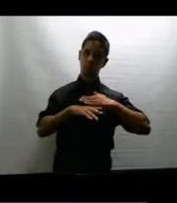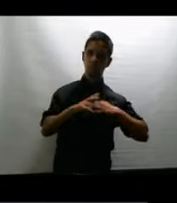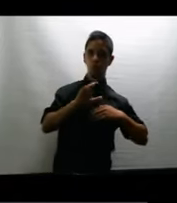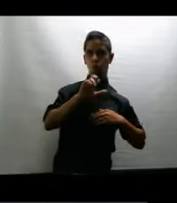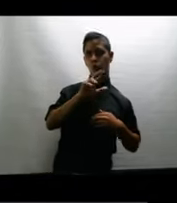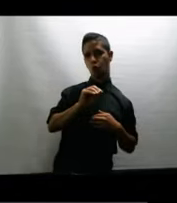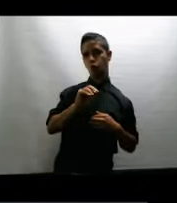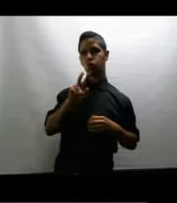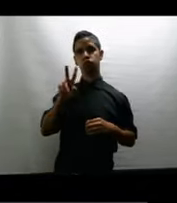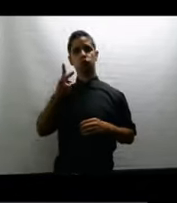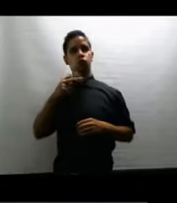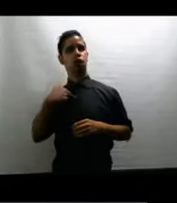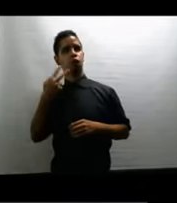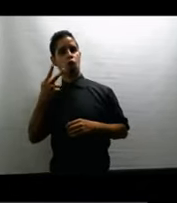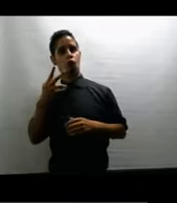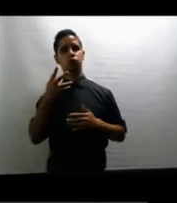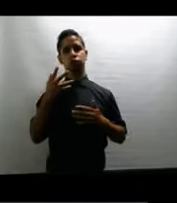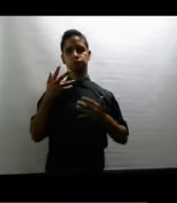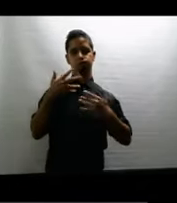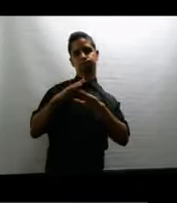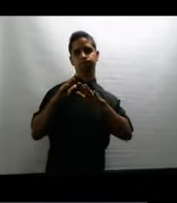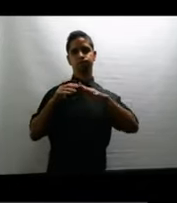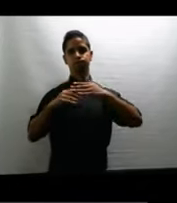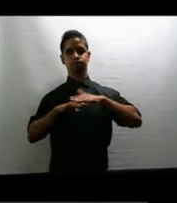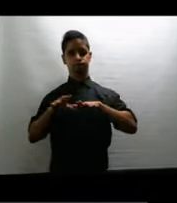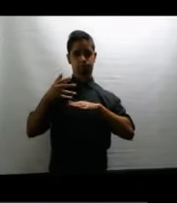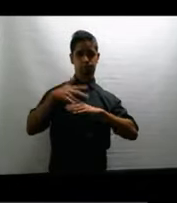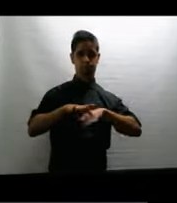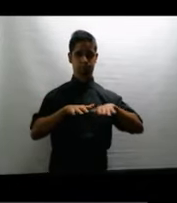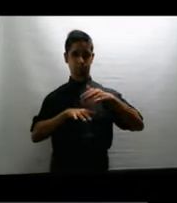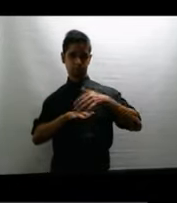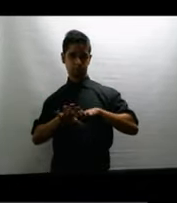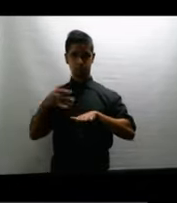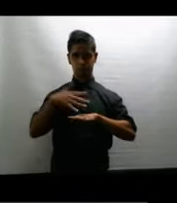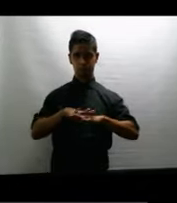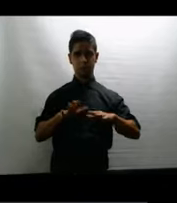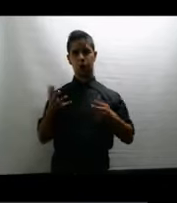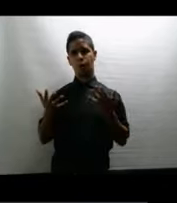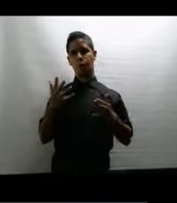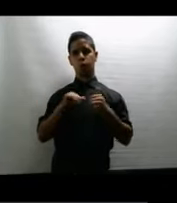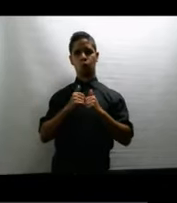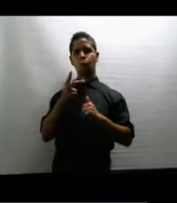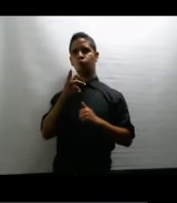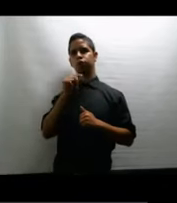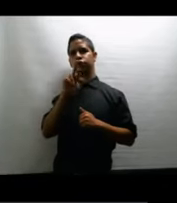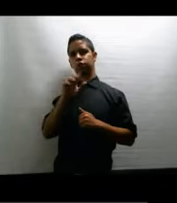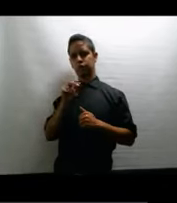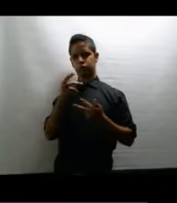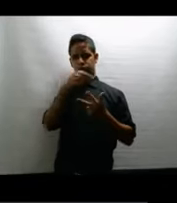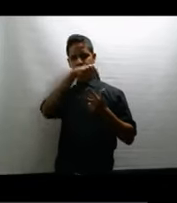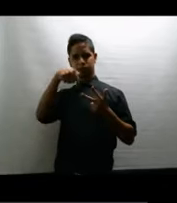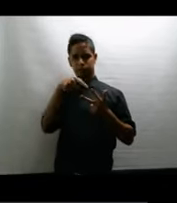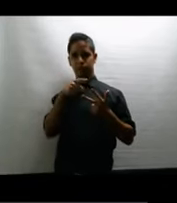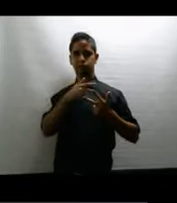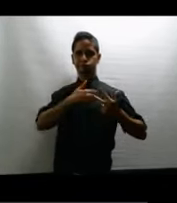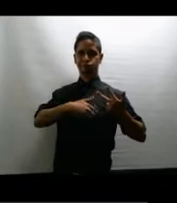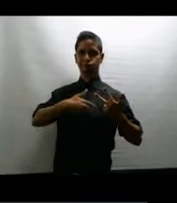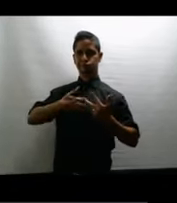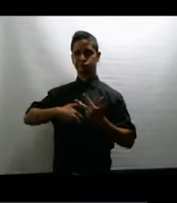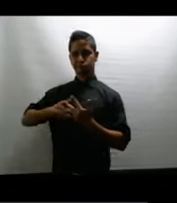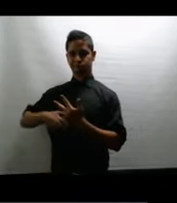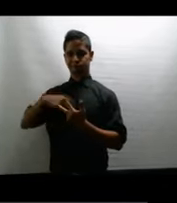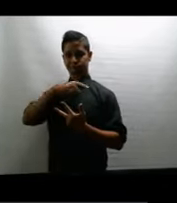en otras canciones. O sea que somos como casi un trío. Sí, porque, ¿verdad? Como es